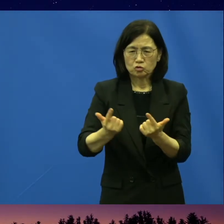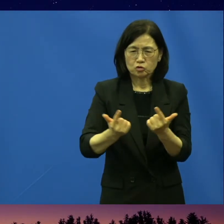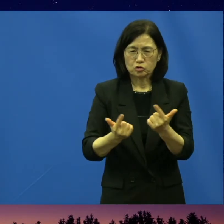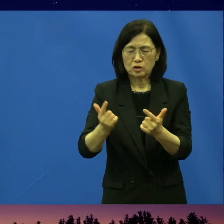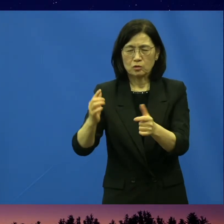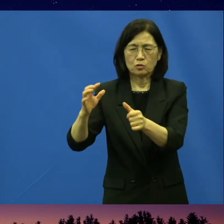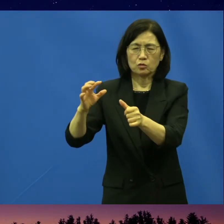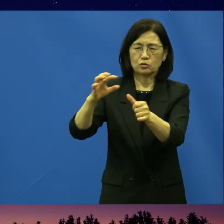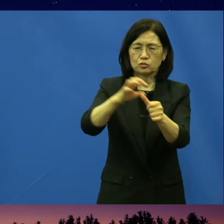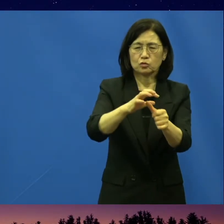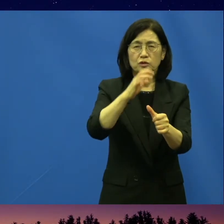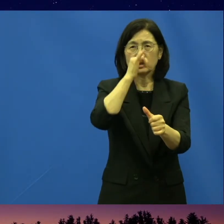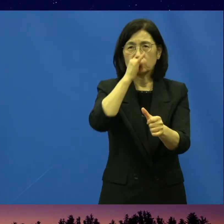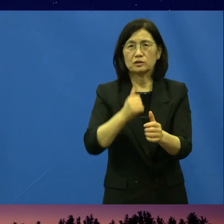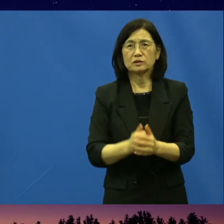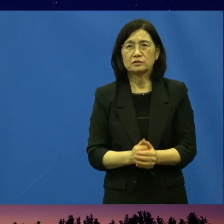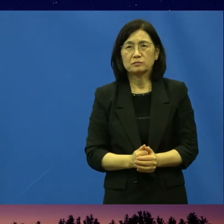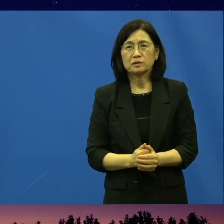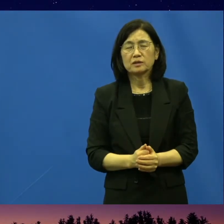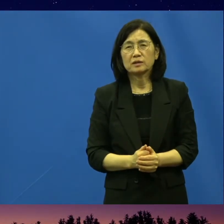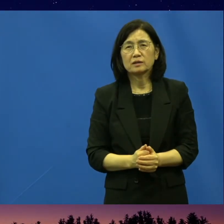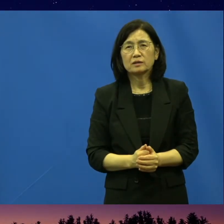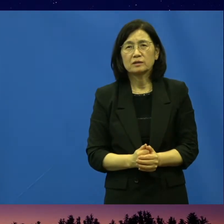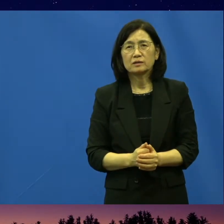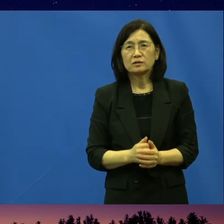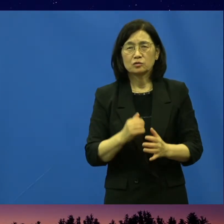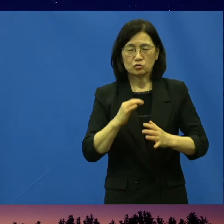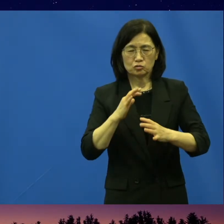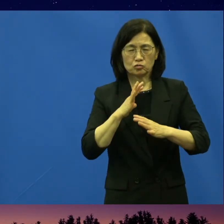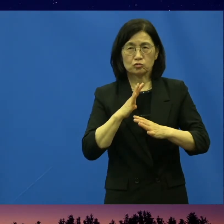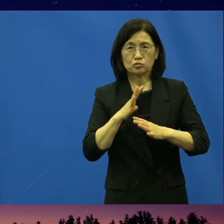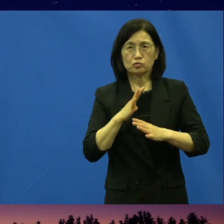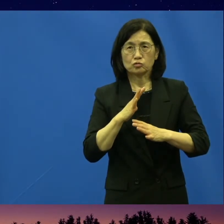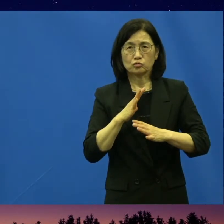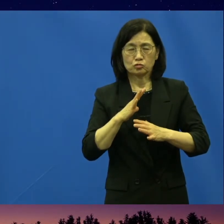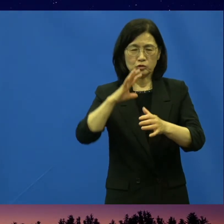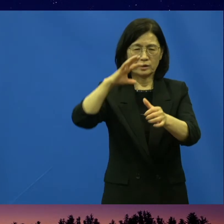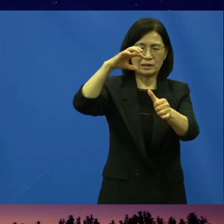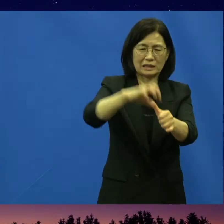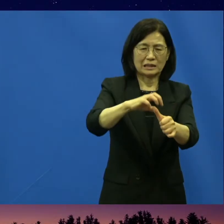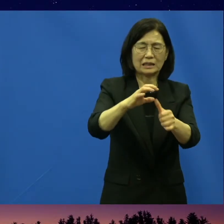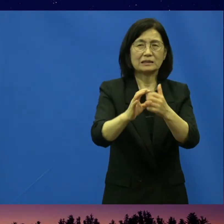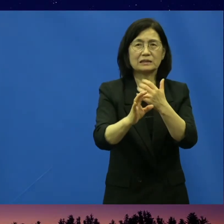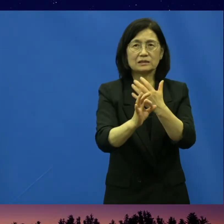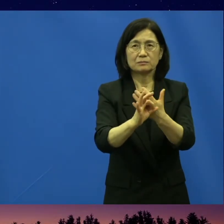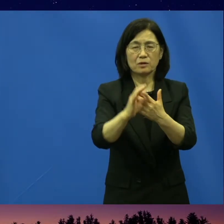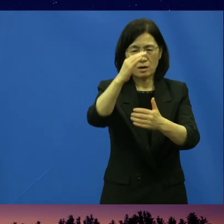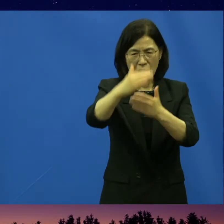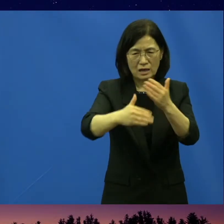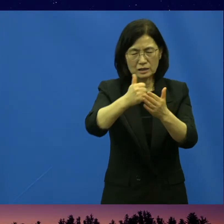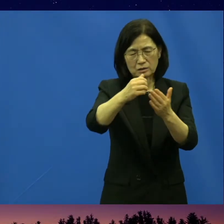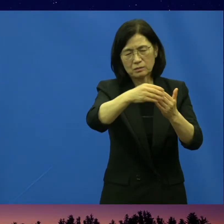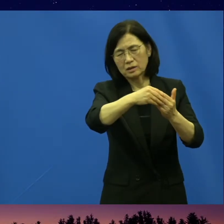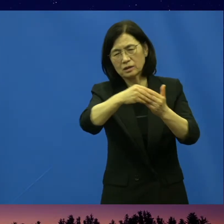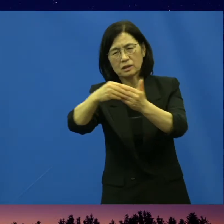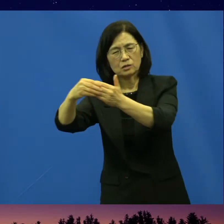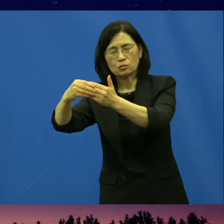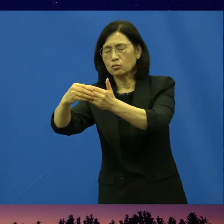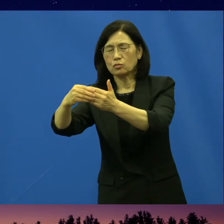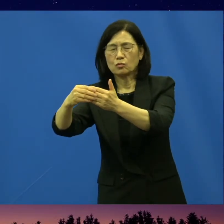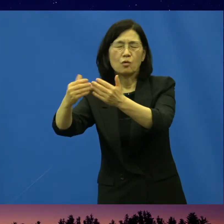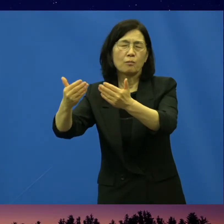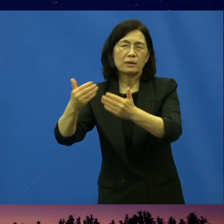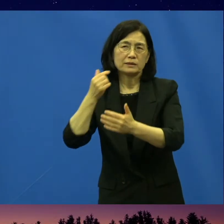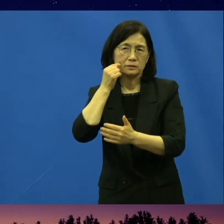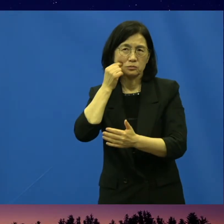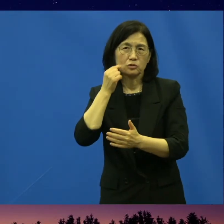종의 영, 두려워하는 종의 영. 두려움에 갇히면요 하나님의 인도를 받을 수 없는 거죠.